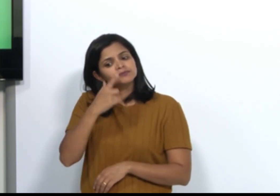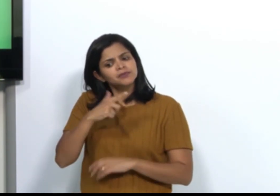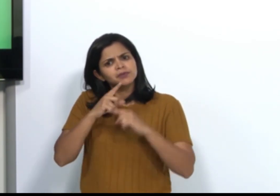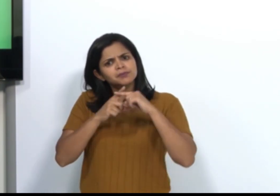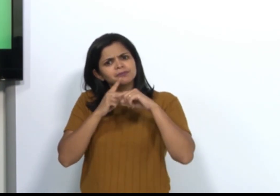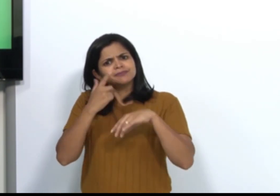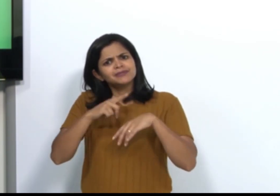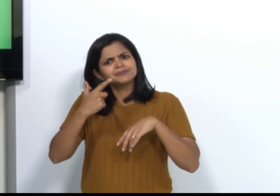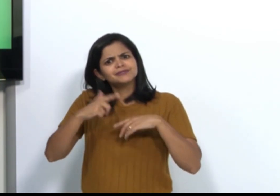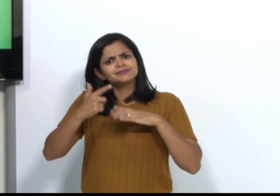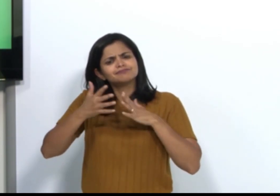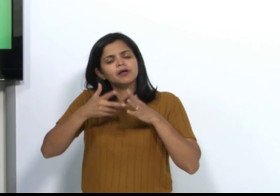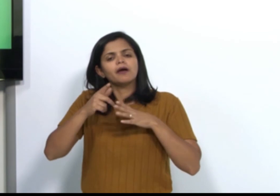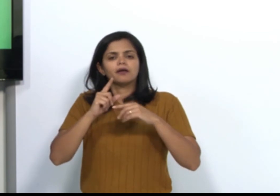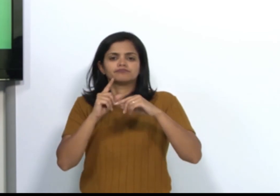movimento.